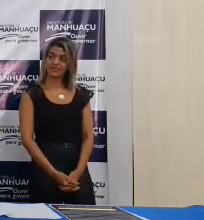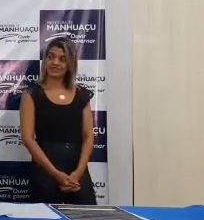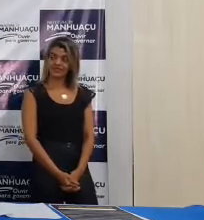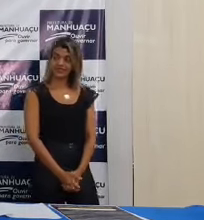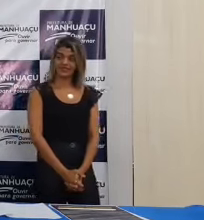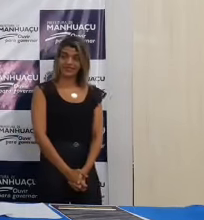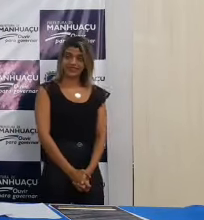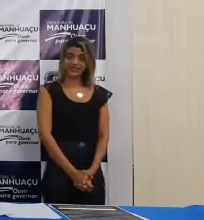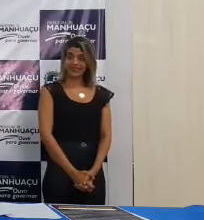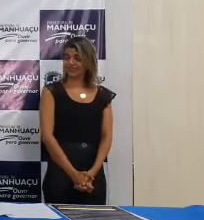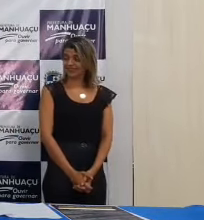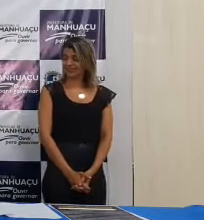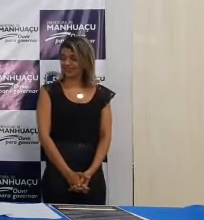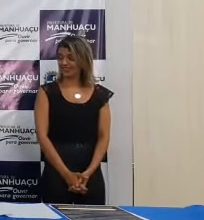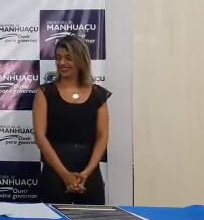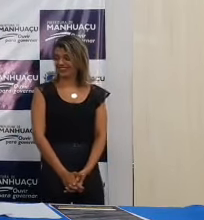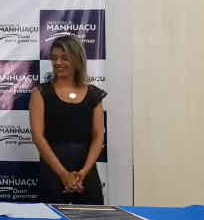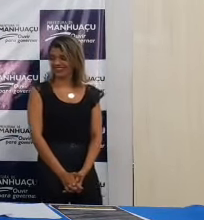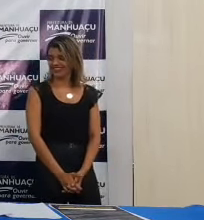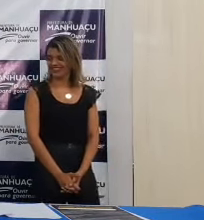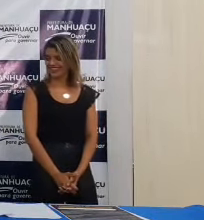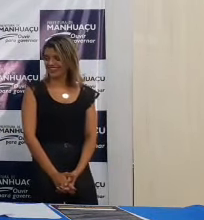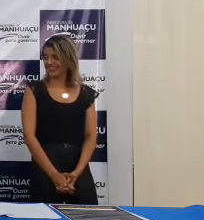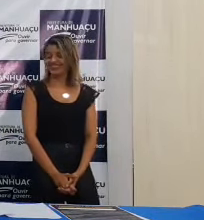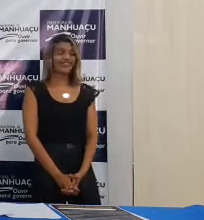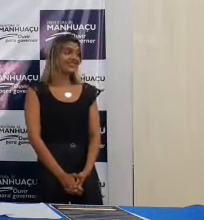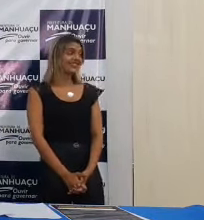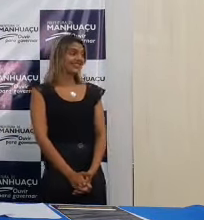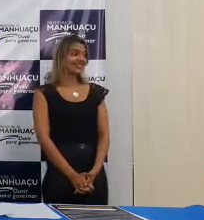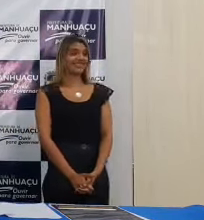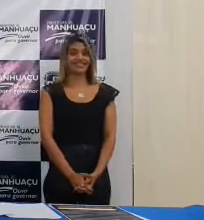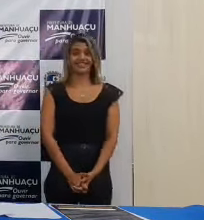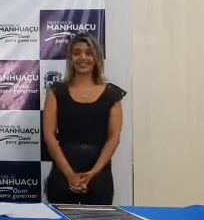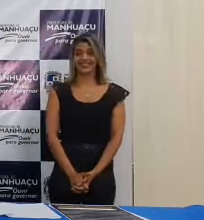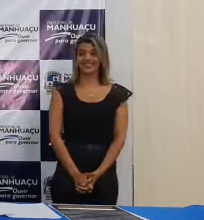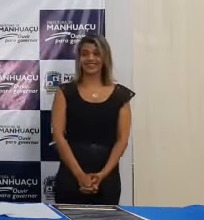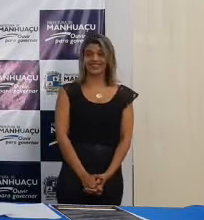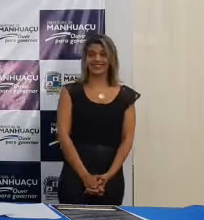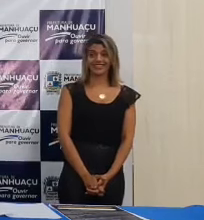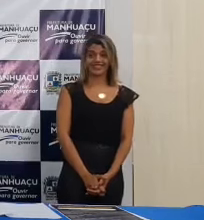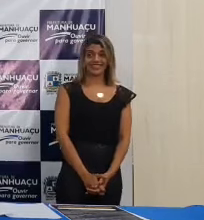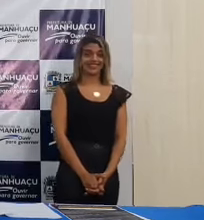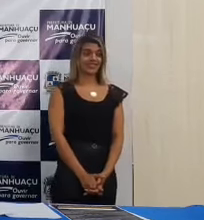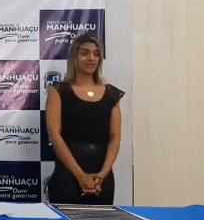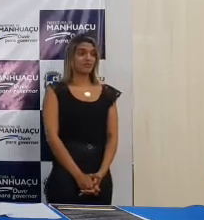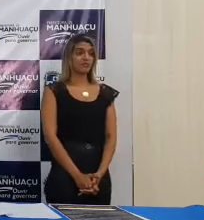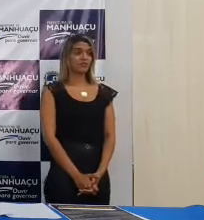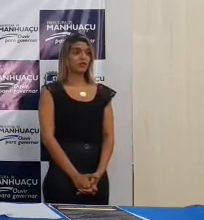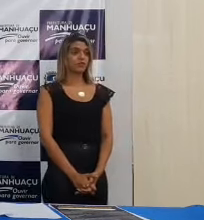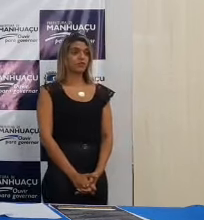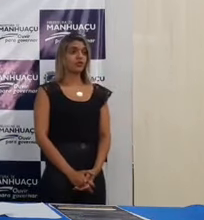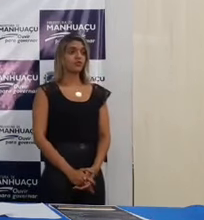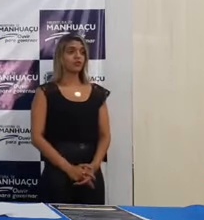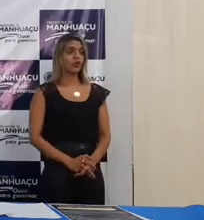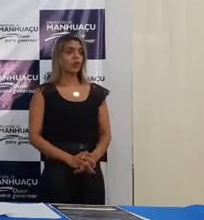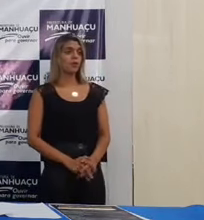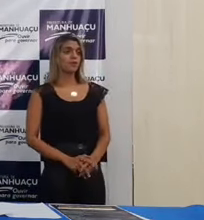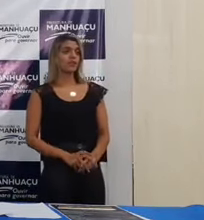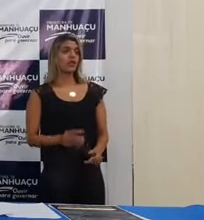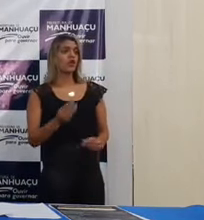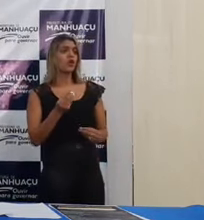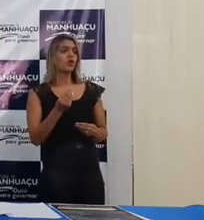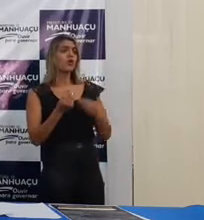Bom Vai sair o decreto? Qual vai ser o horário de funcionamento do